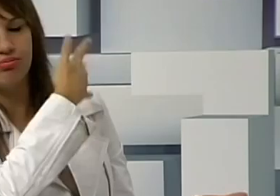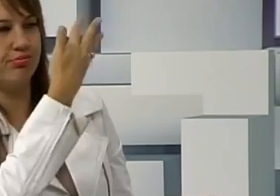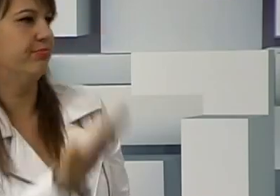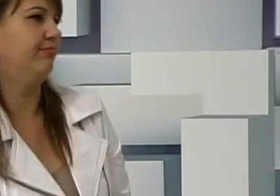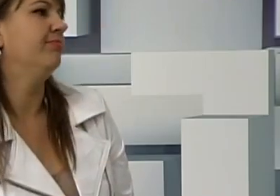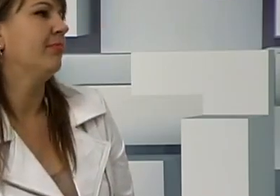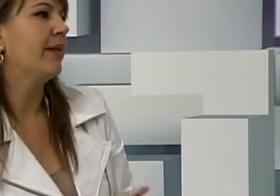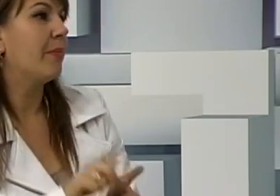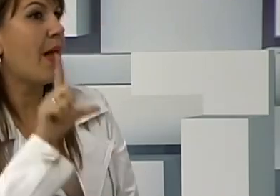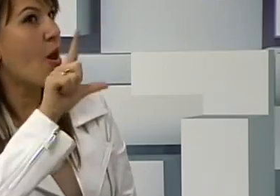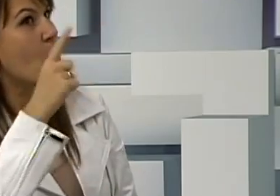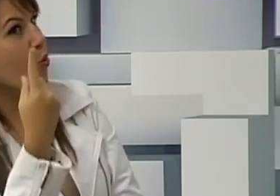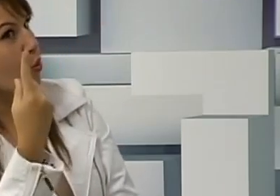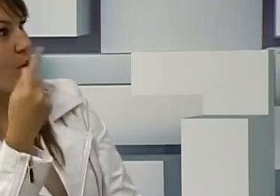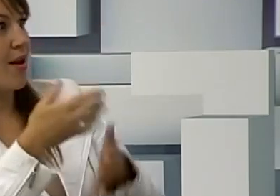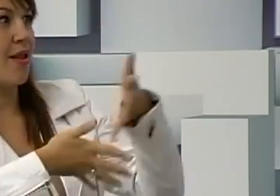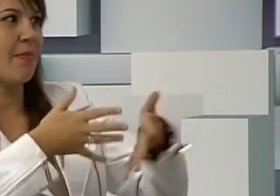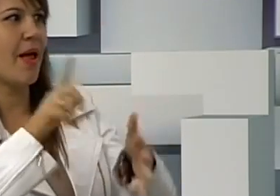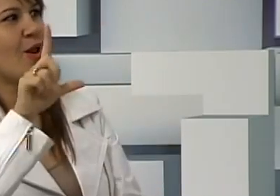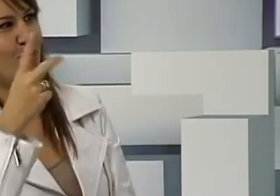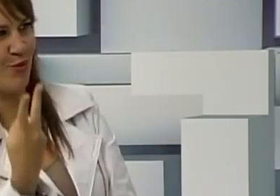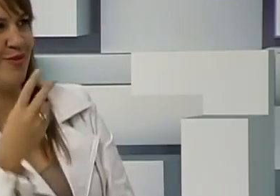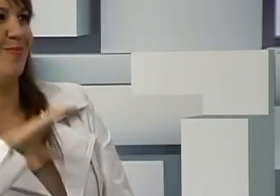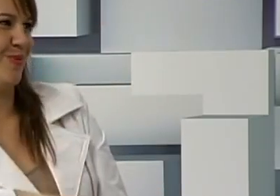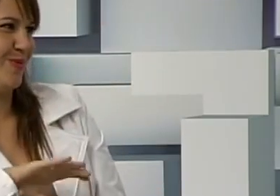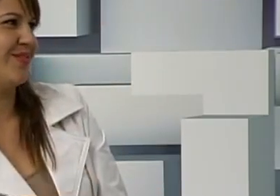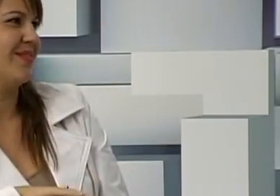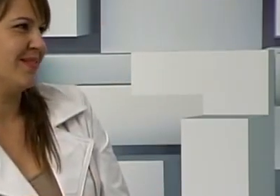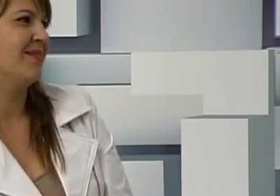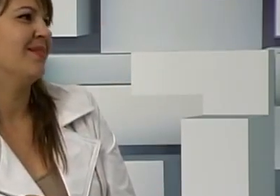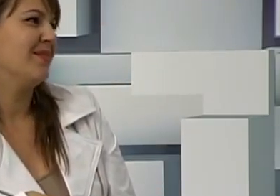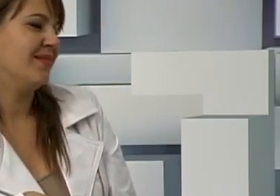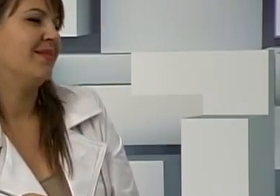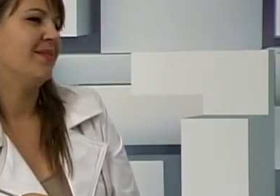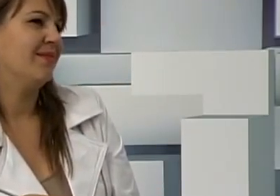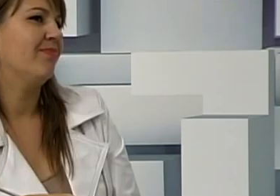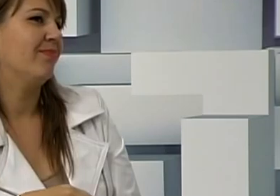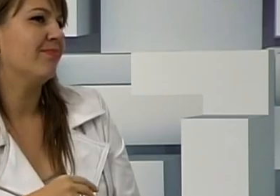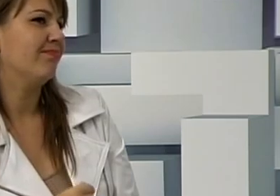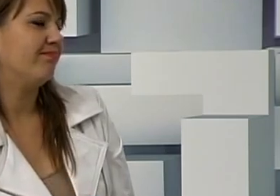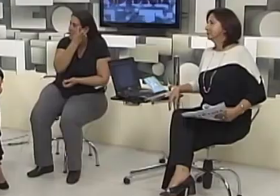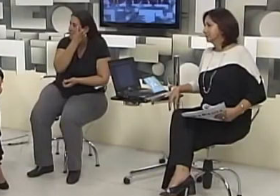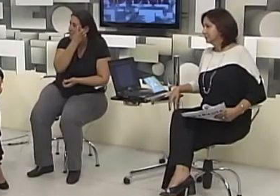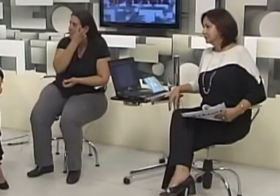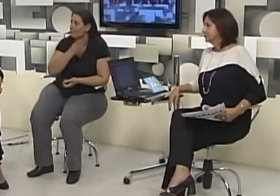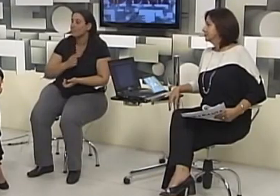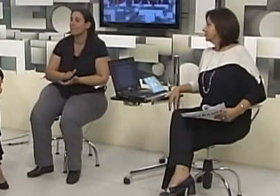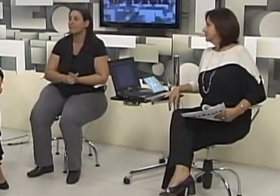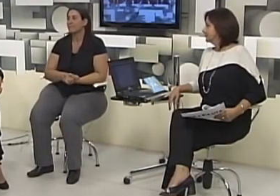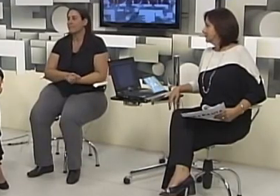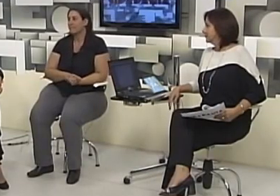língua de sinais, né? Esse é o primordial, e depois língua portuguesa na forma